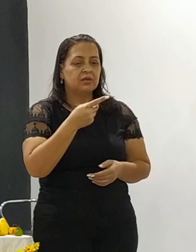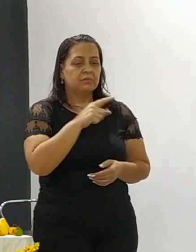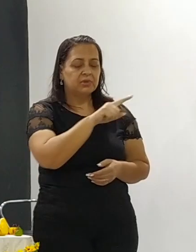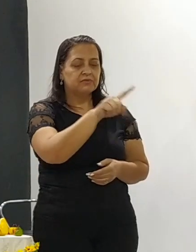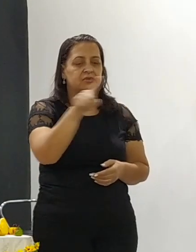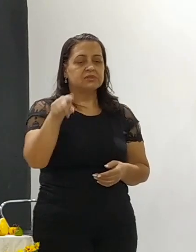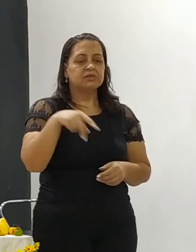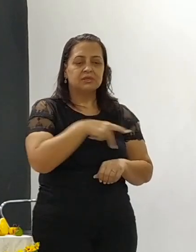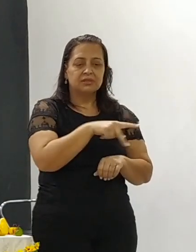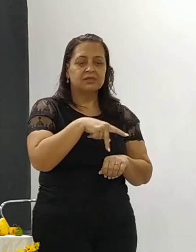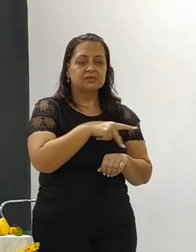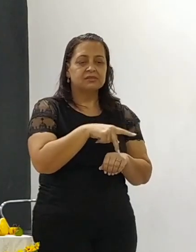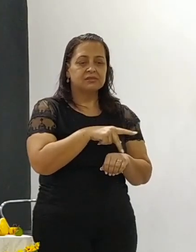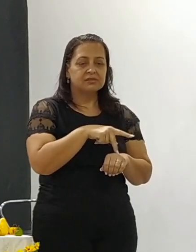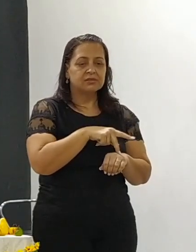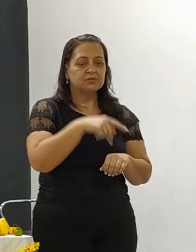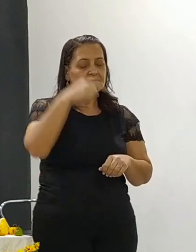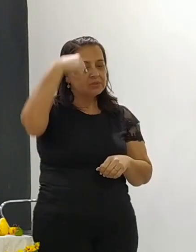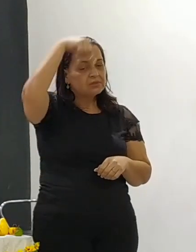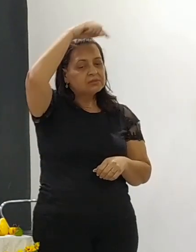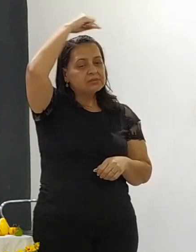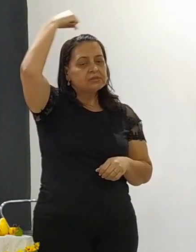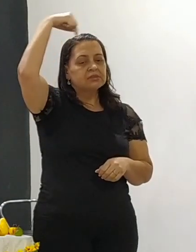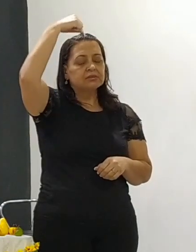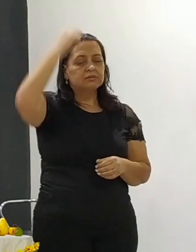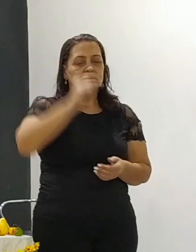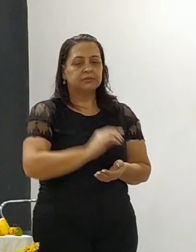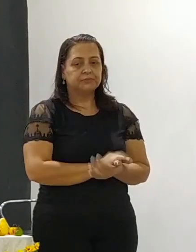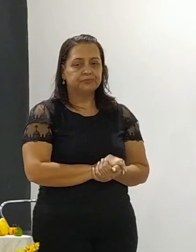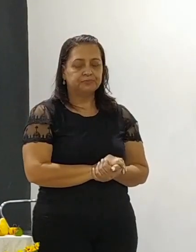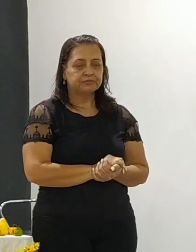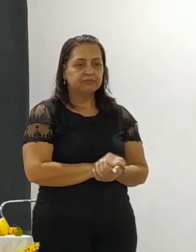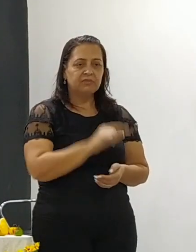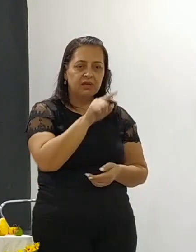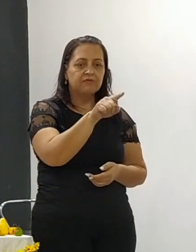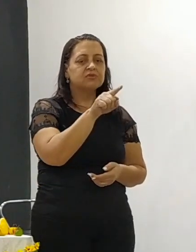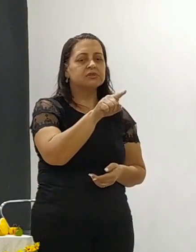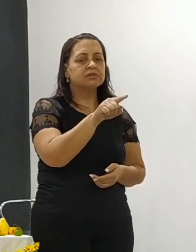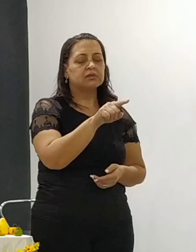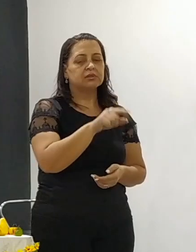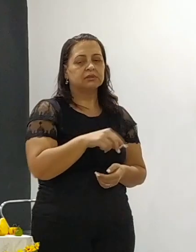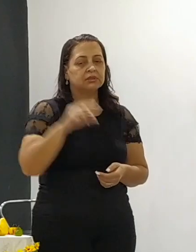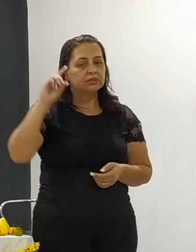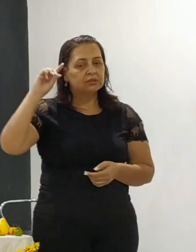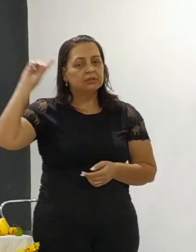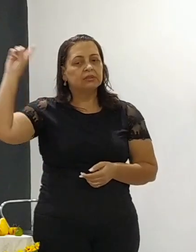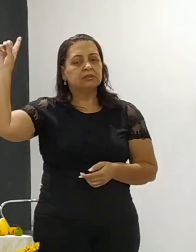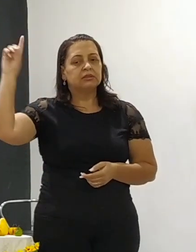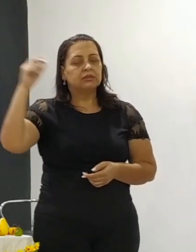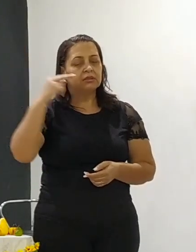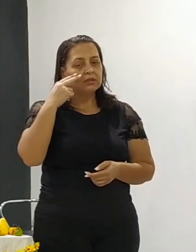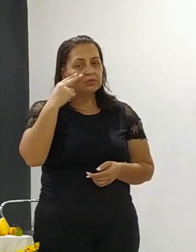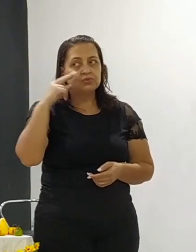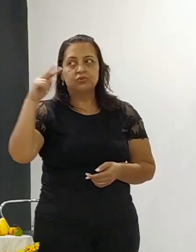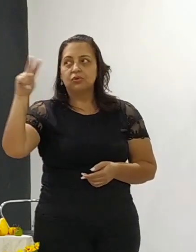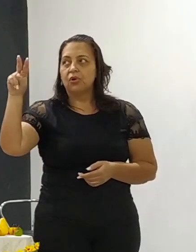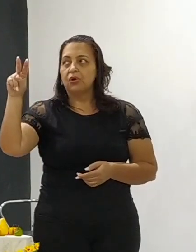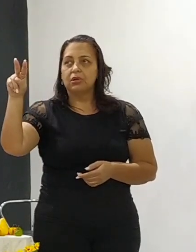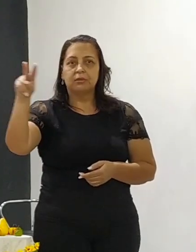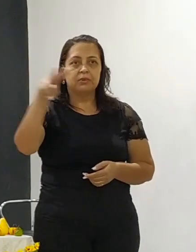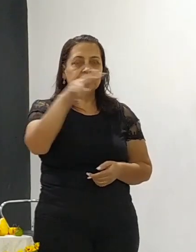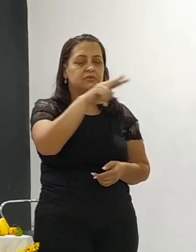nação santa. É você. Deus olha para você e diz: você é povo